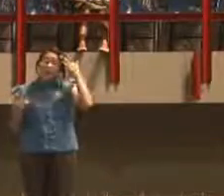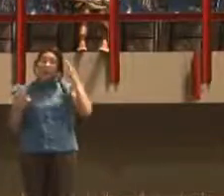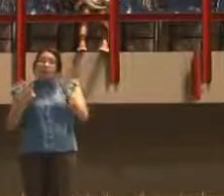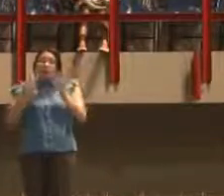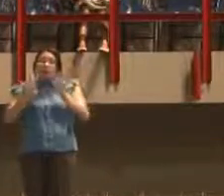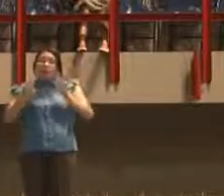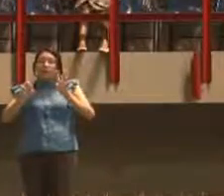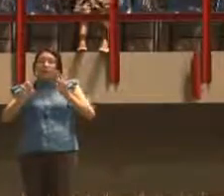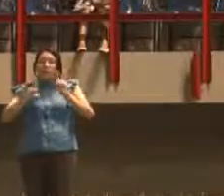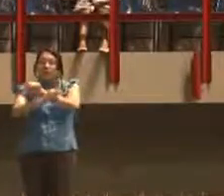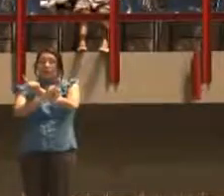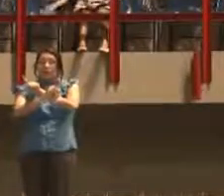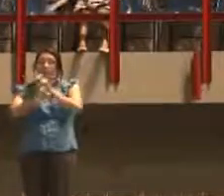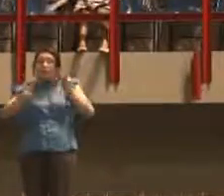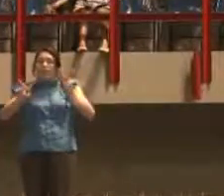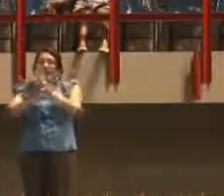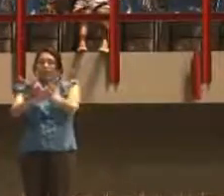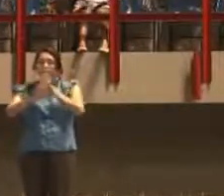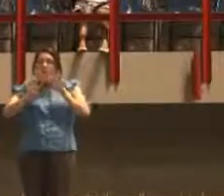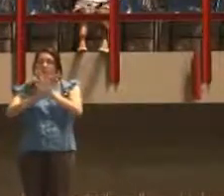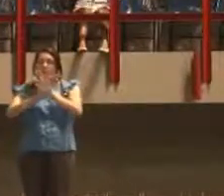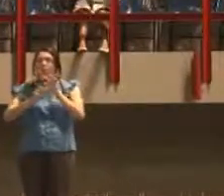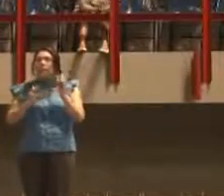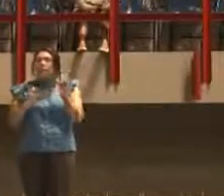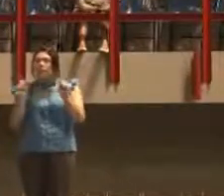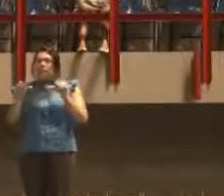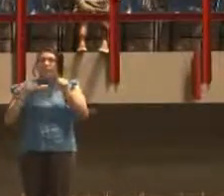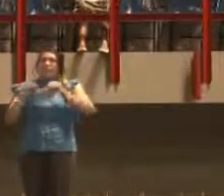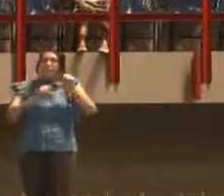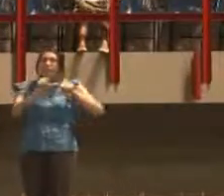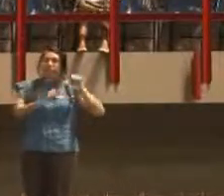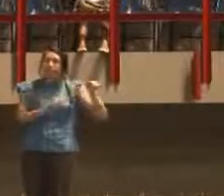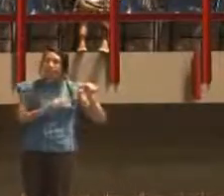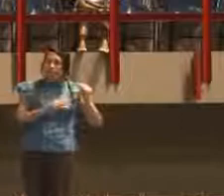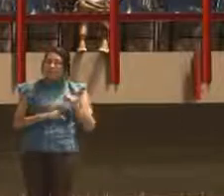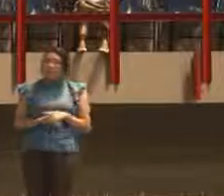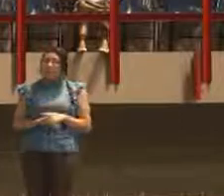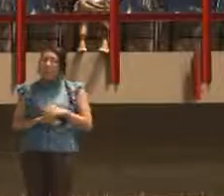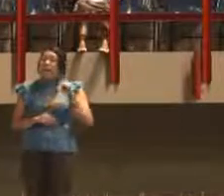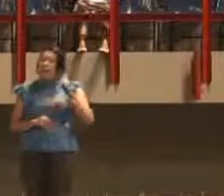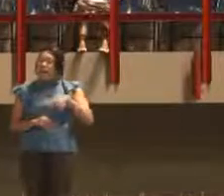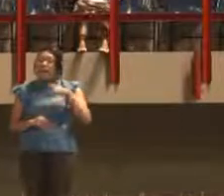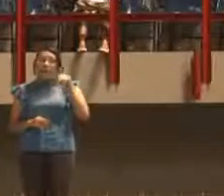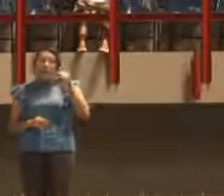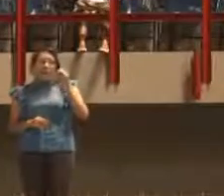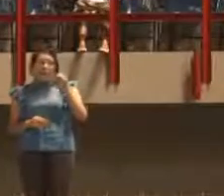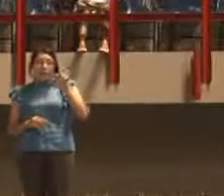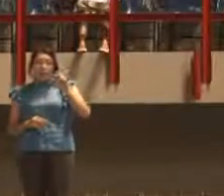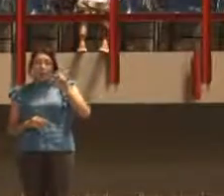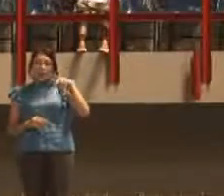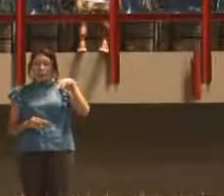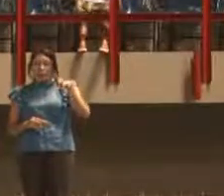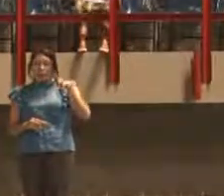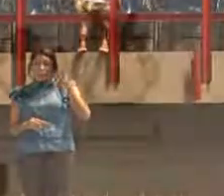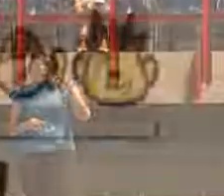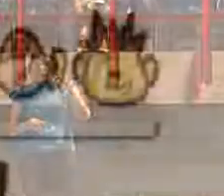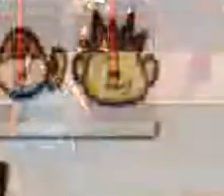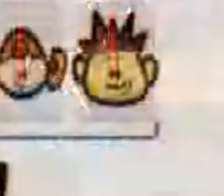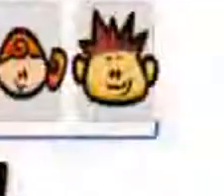posição. Quando você diz que a solução é trocar de posição, você está dizendo que você vai fazer uma permutação. Então você faz assim,